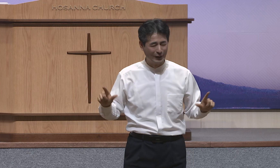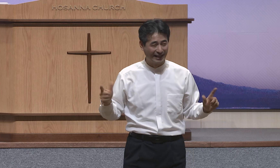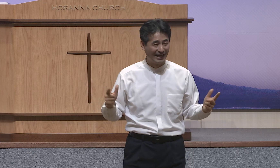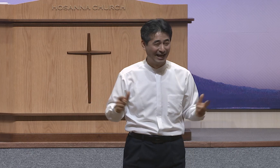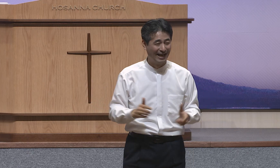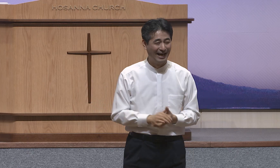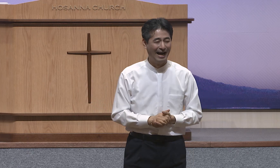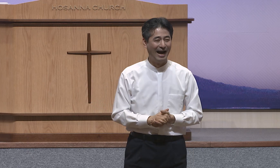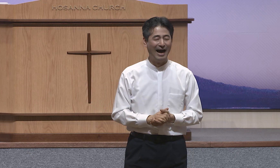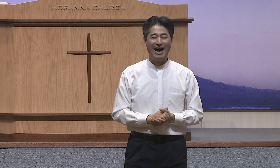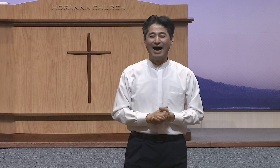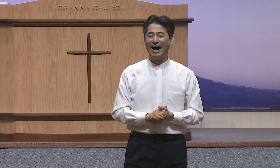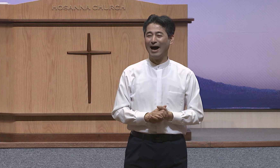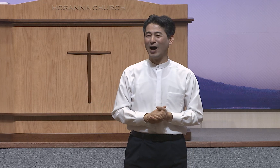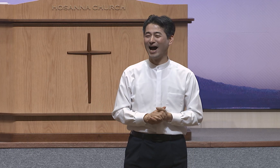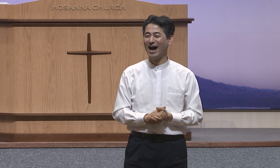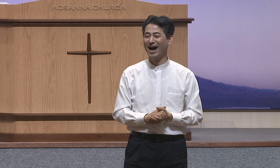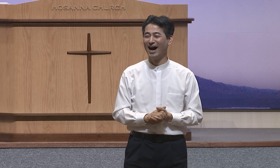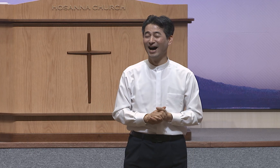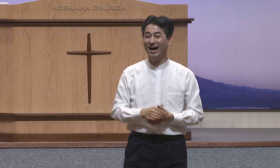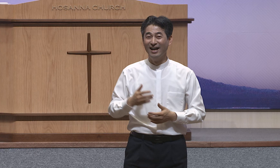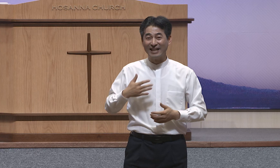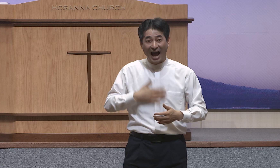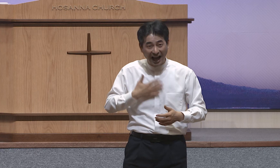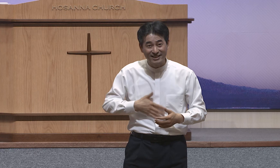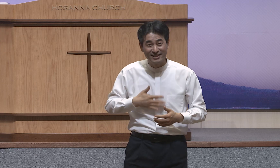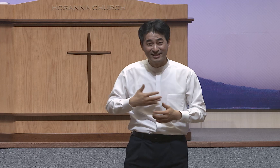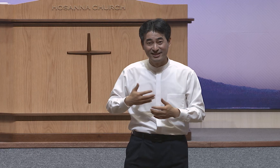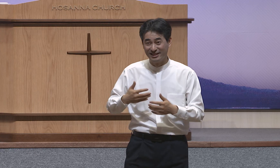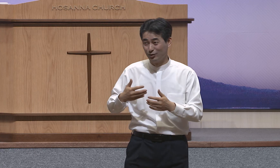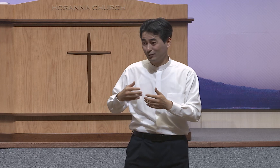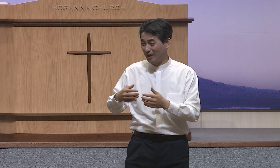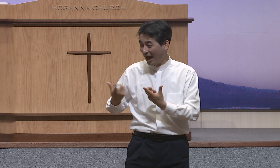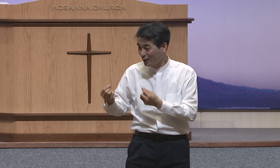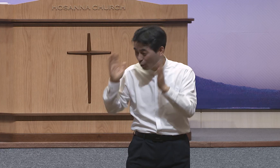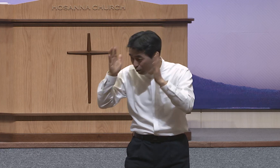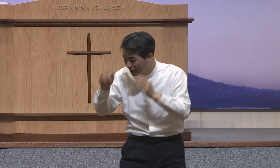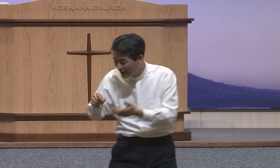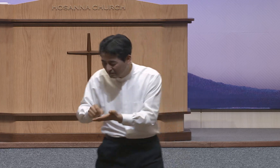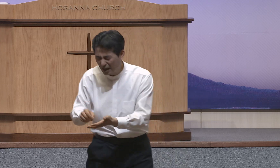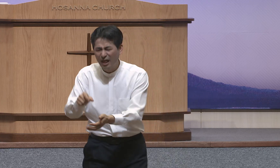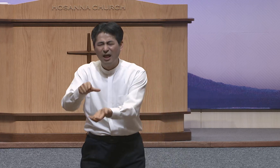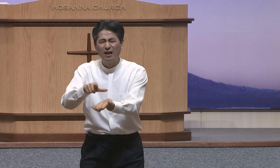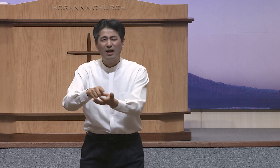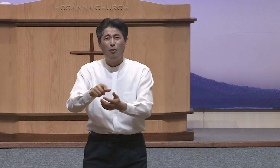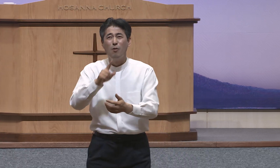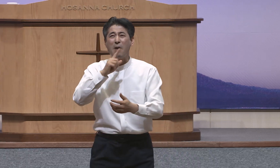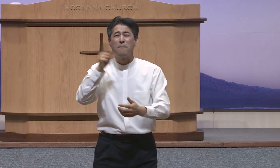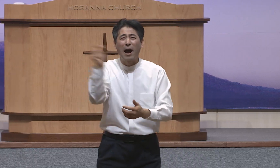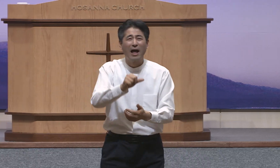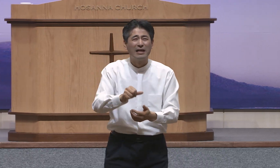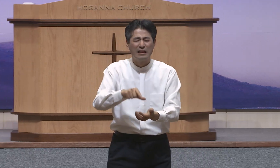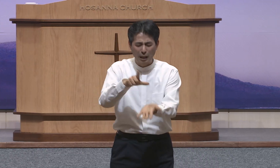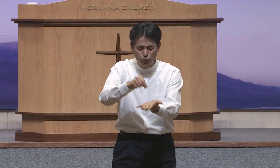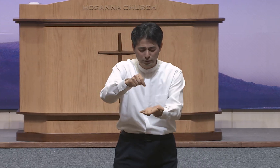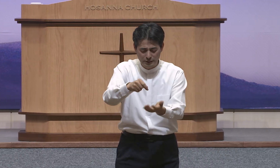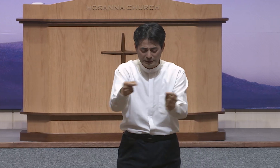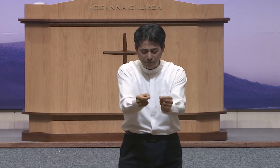아니었습니다. 그래서 와 제가 아는 보통 이제 공부할 때 말이 빠르면